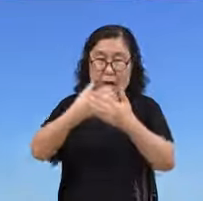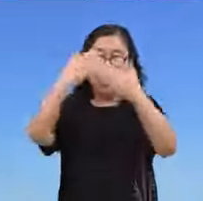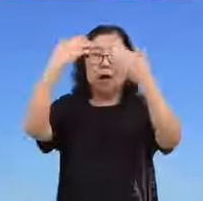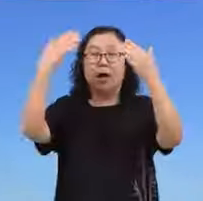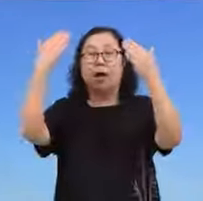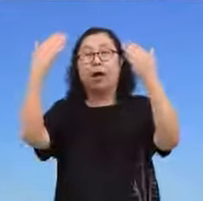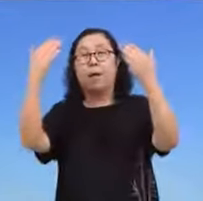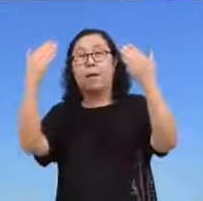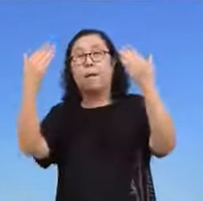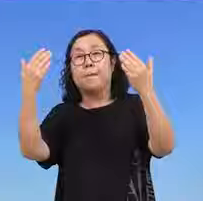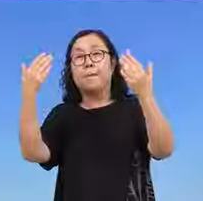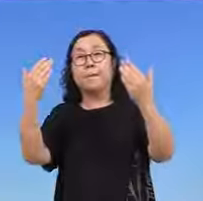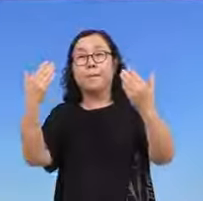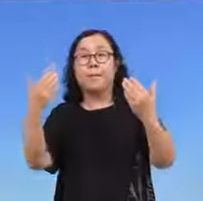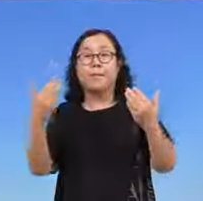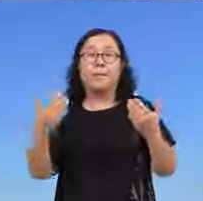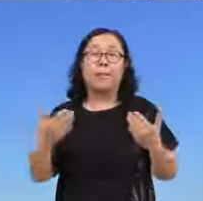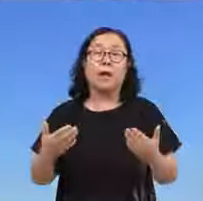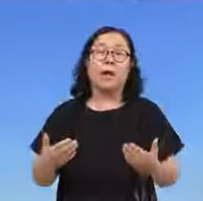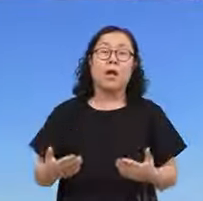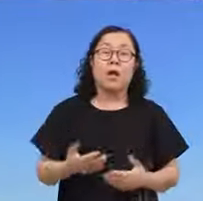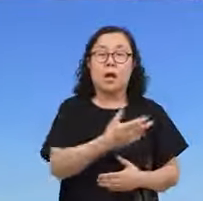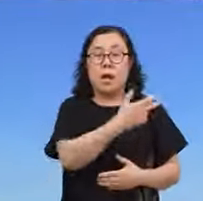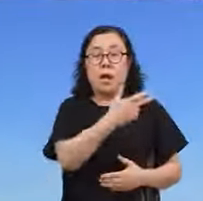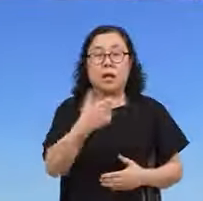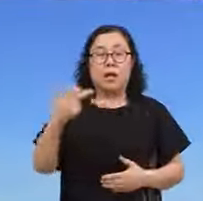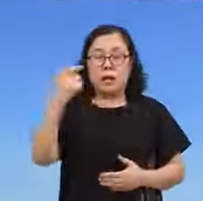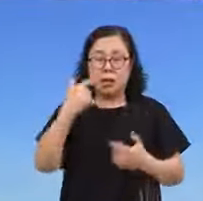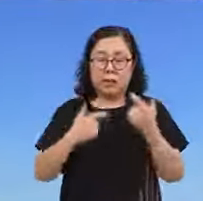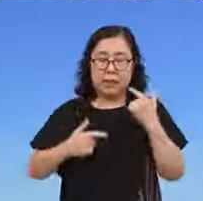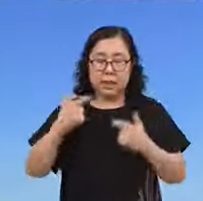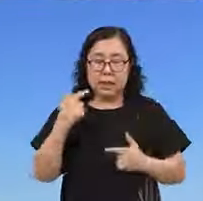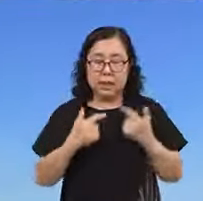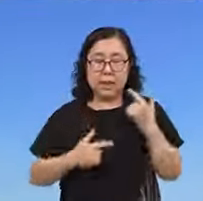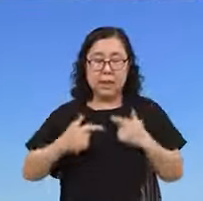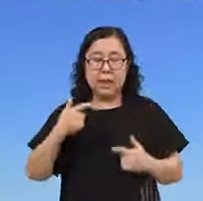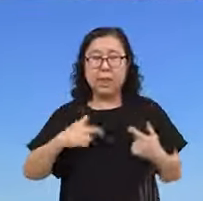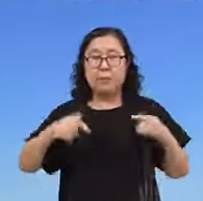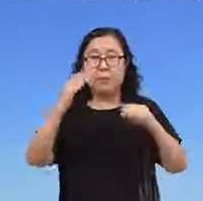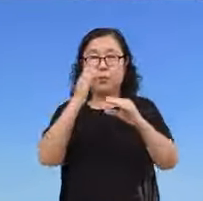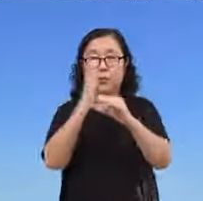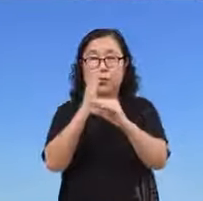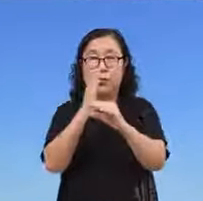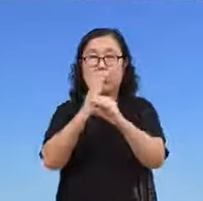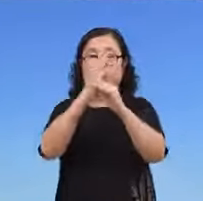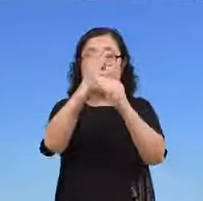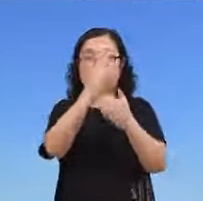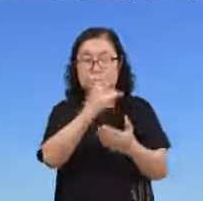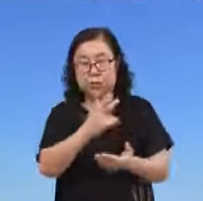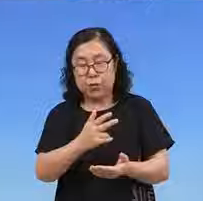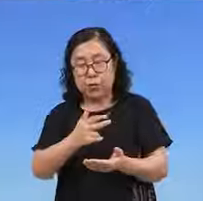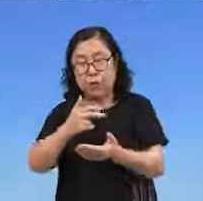너무 불안하고 두려운 현실이지만 큰 기쁨 중 주님을 찬양토록